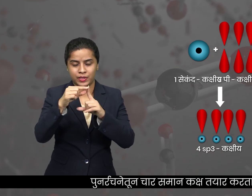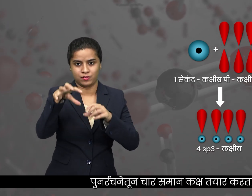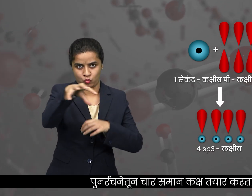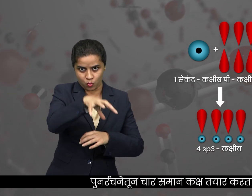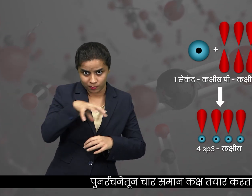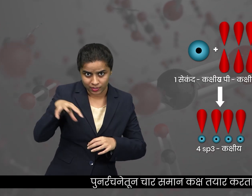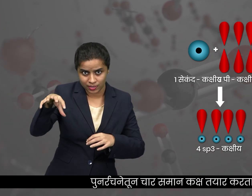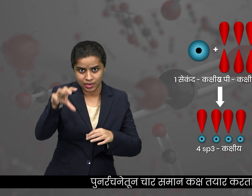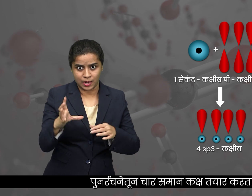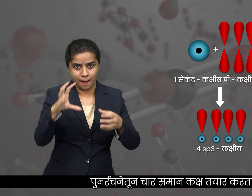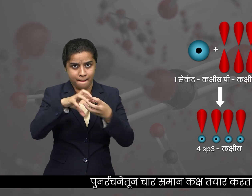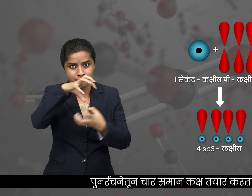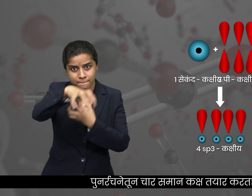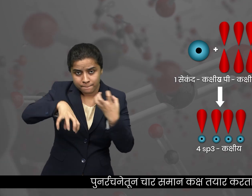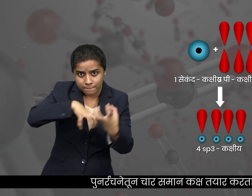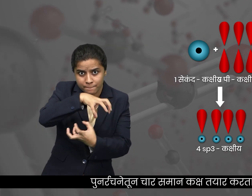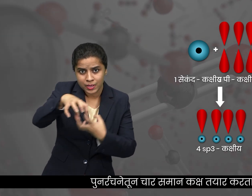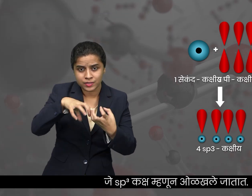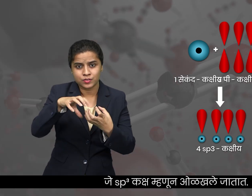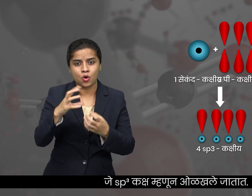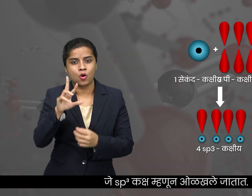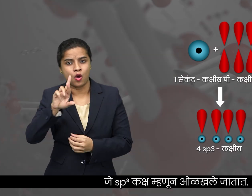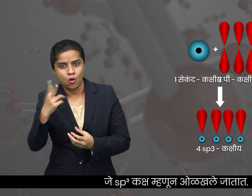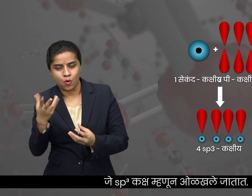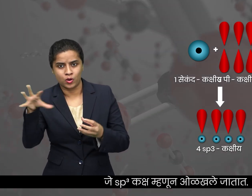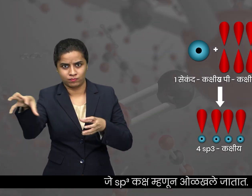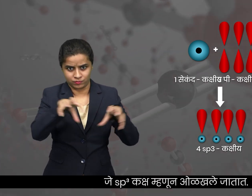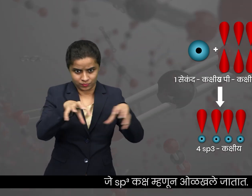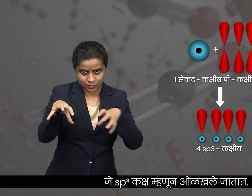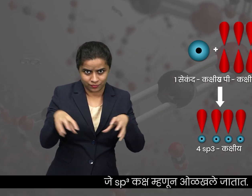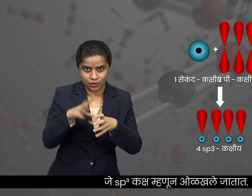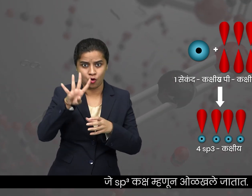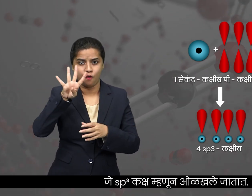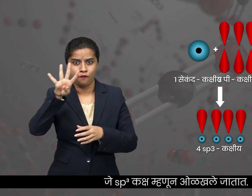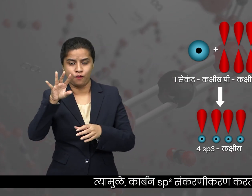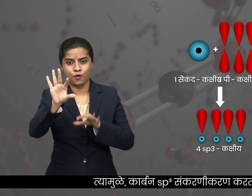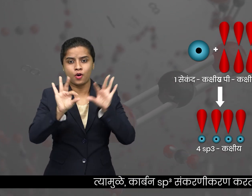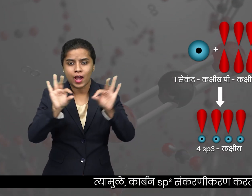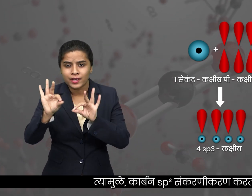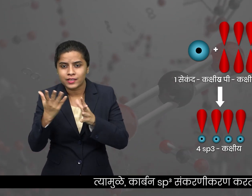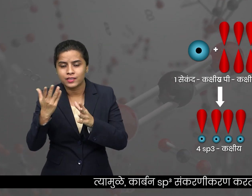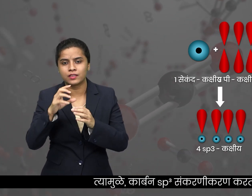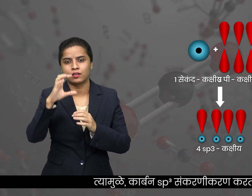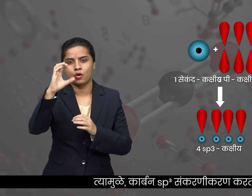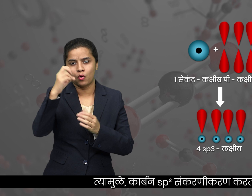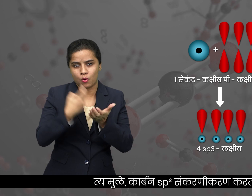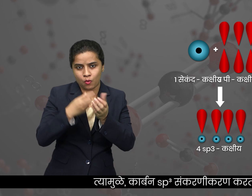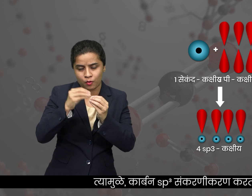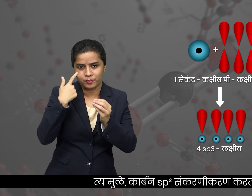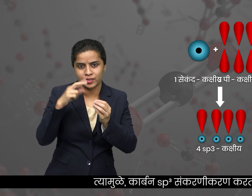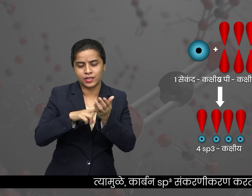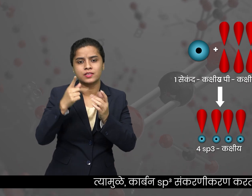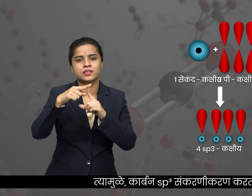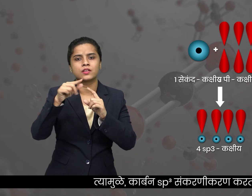मिसळून पुनर्रचनेतून 4 समान कक्ष तयार करतात, जे sp3 कक्ष म्हणून ओळखले जातात। त्यामुळे कार्बन sp3